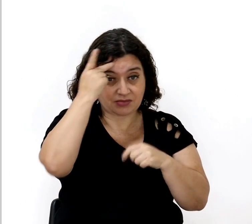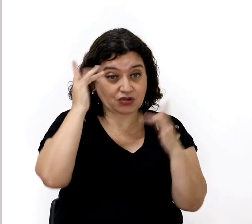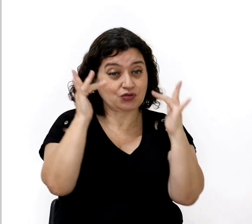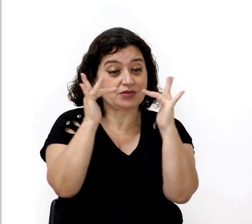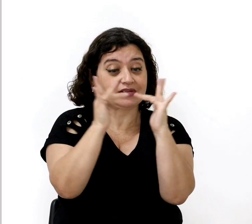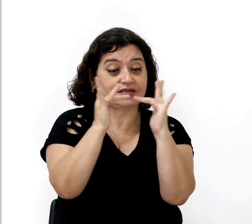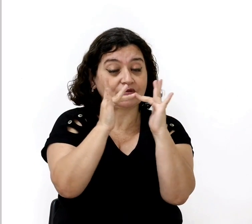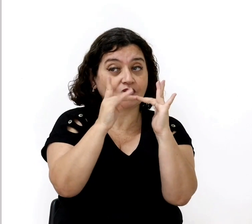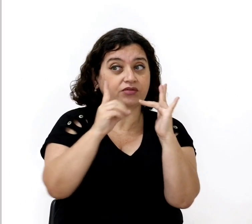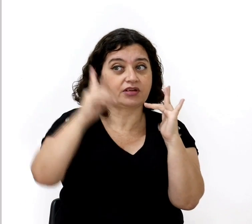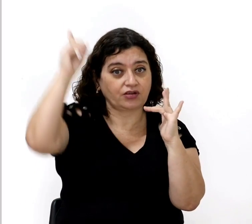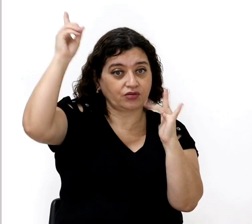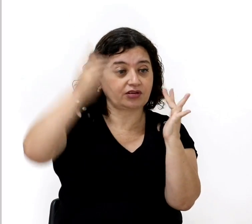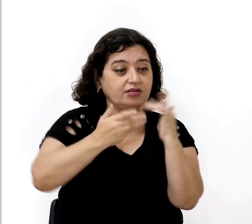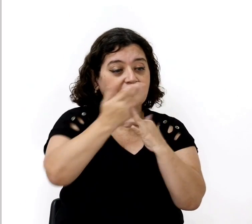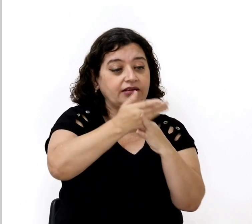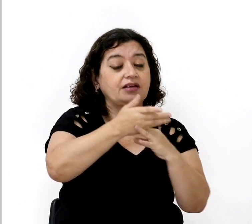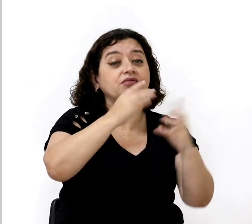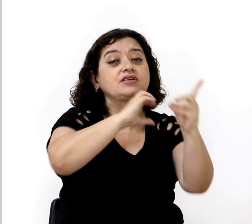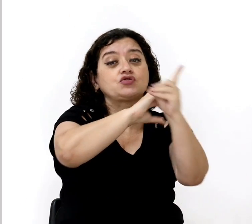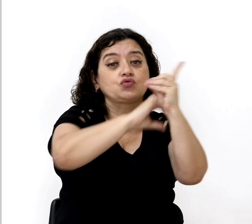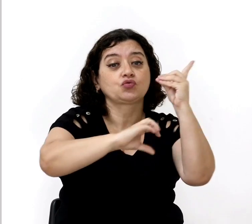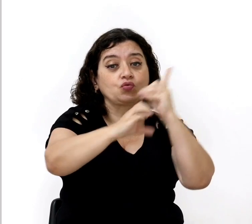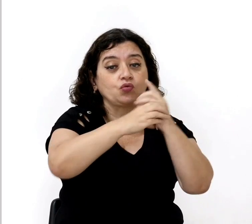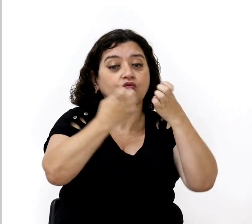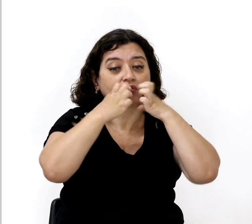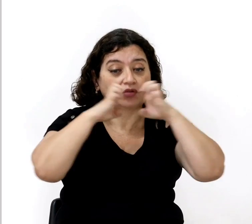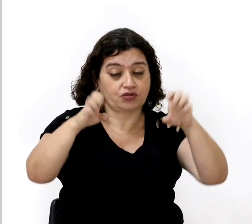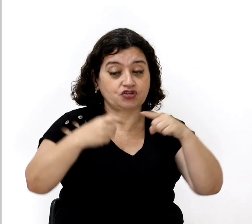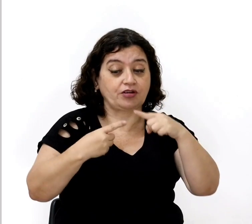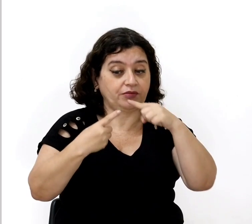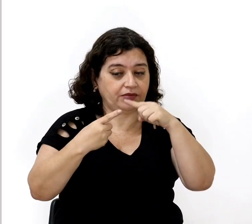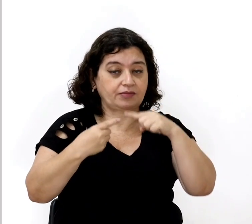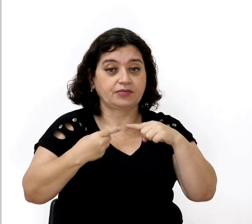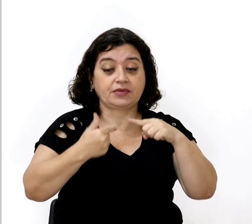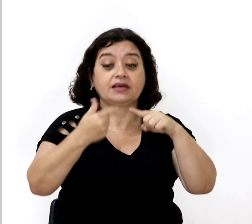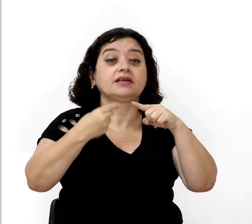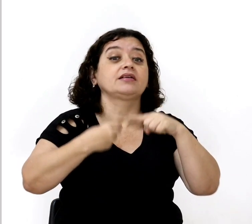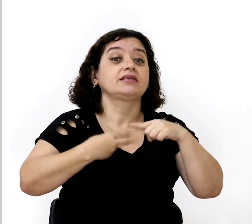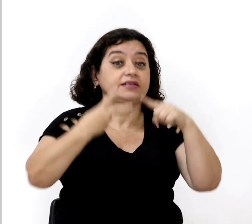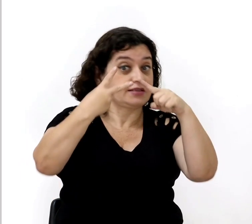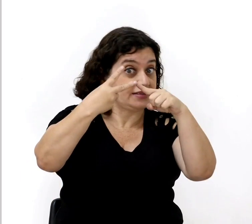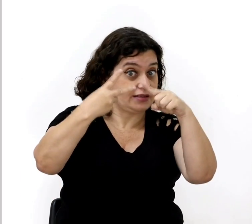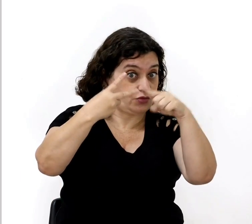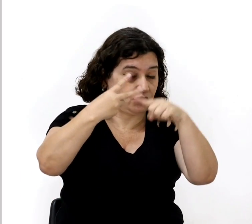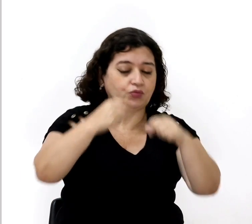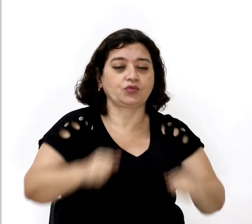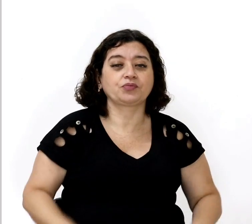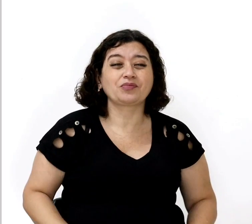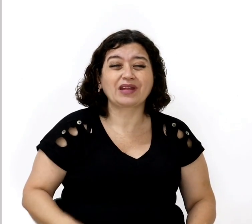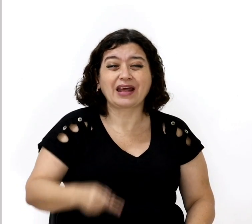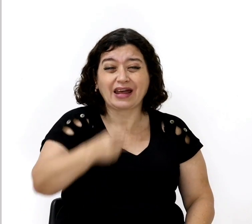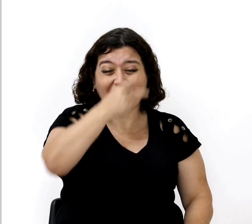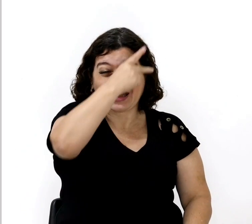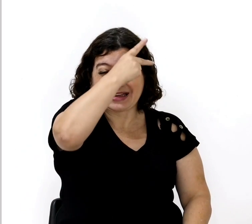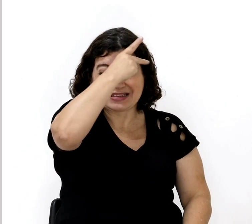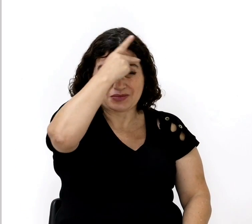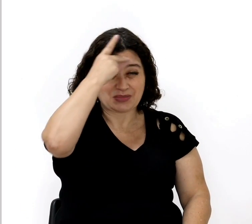em contato com Deus por meio do culto e do evangelismo. Isso é o primeiro item. O segundo, pôr as pessoas em